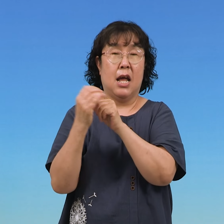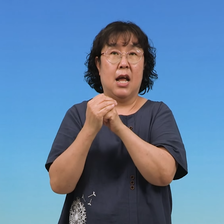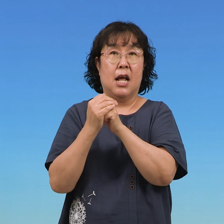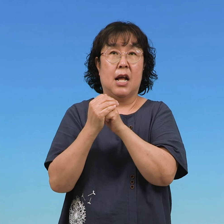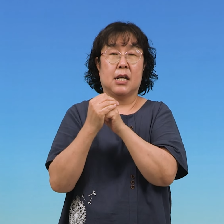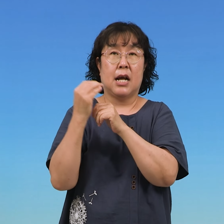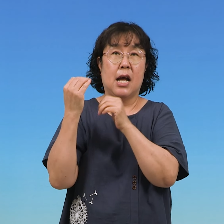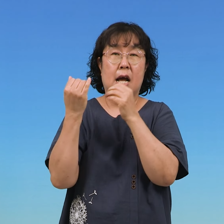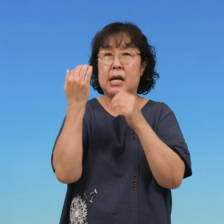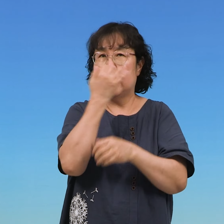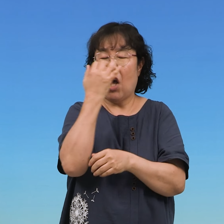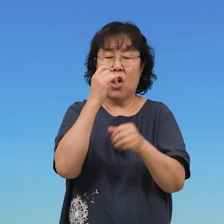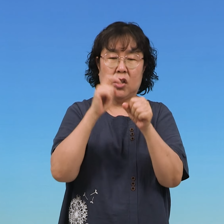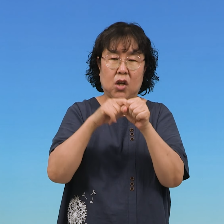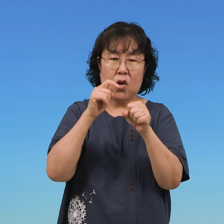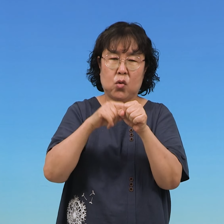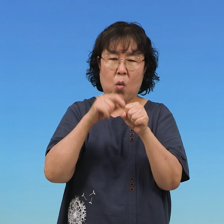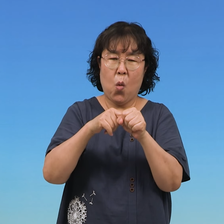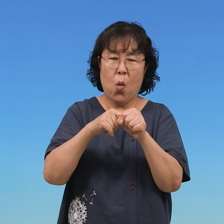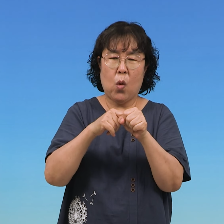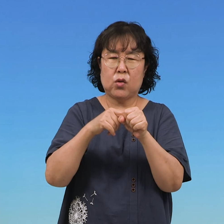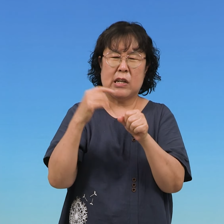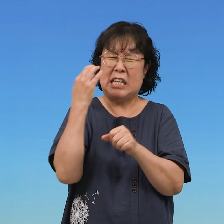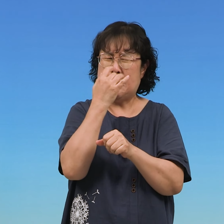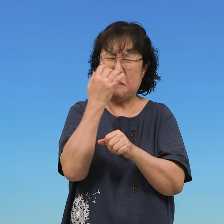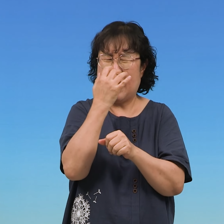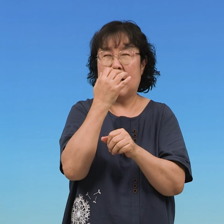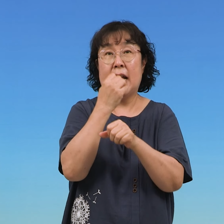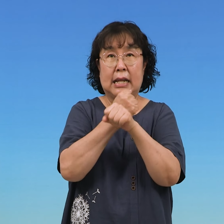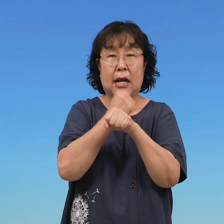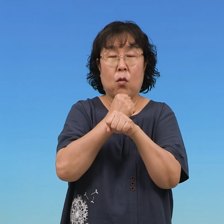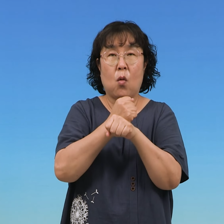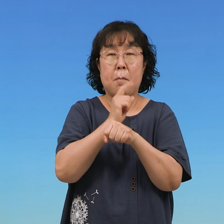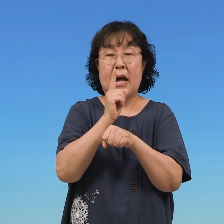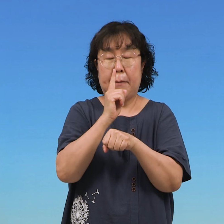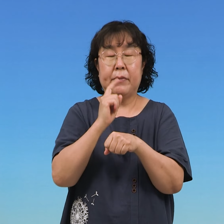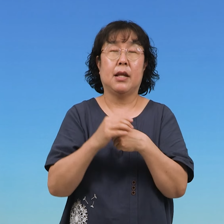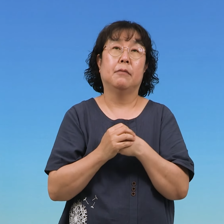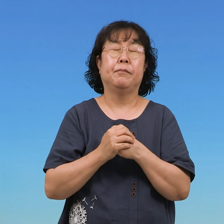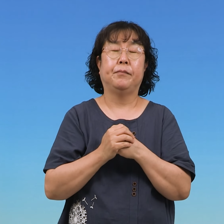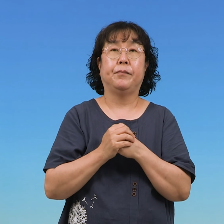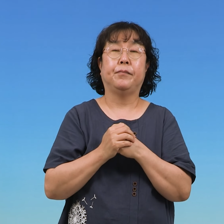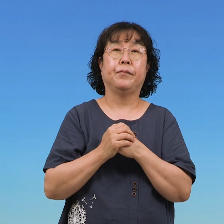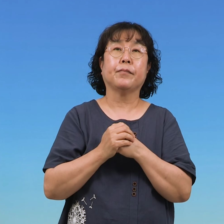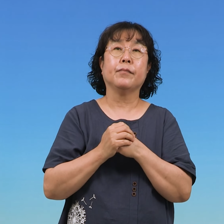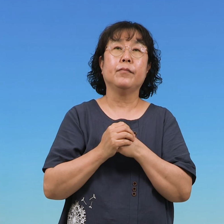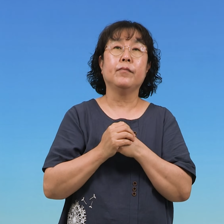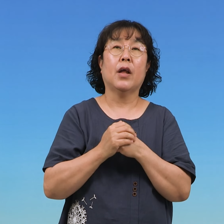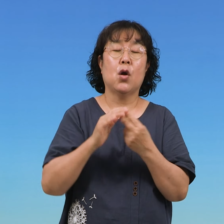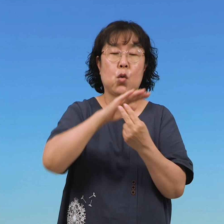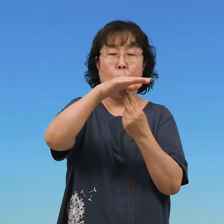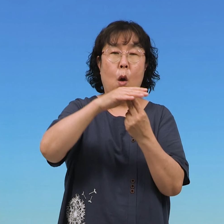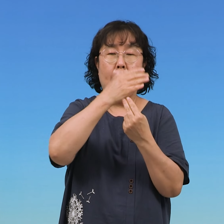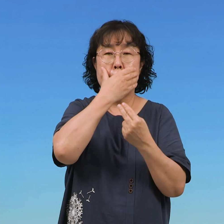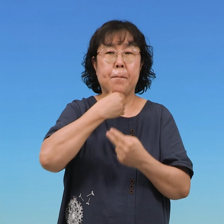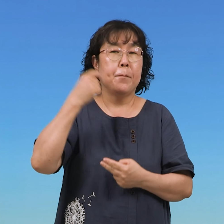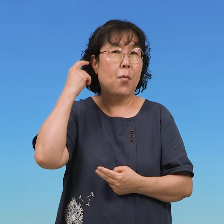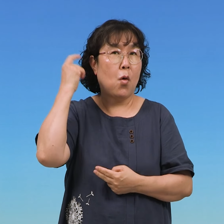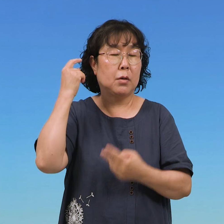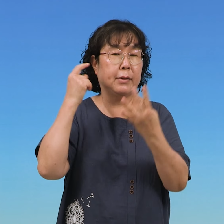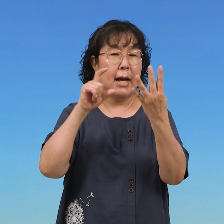성적으로 타락한 여인이다, 보통 그렇게 다 이야기하고 또 그렇게 설교들을 합니다. 이게 이제 요한복음